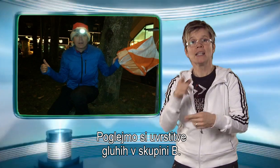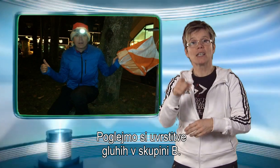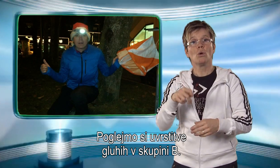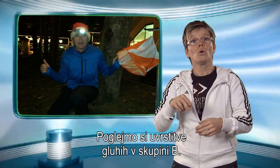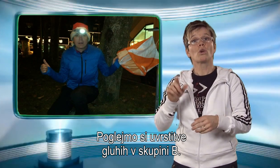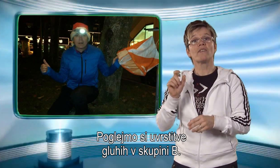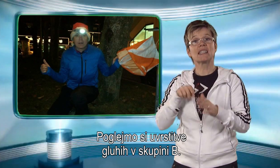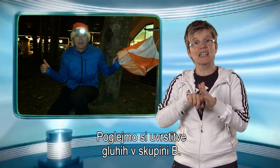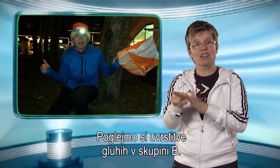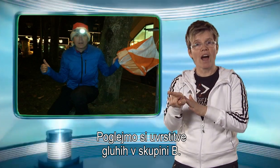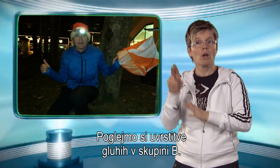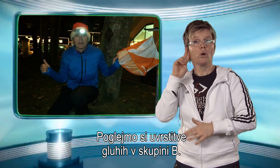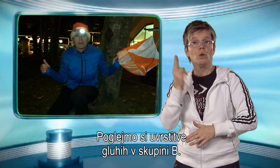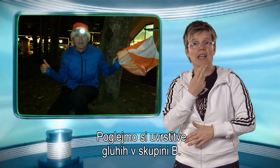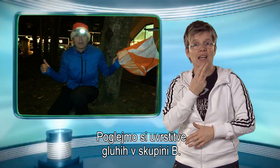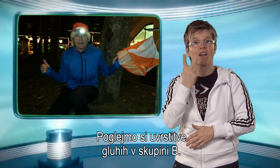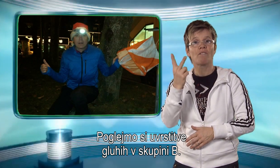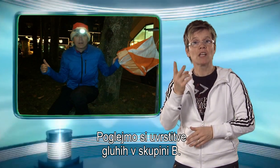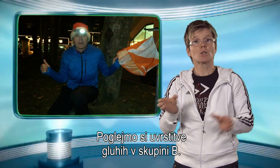Poglejmo si uvrstitve gluhih v skupini B.